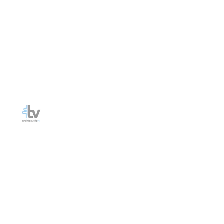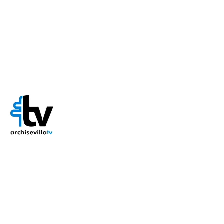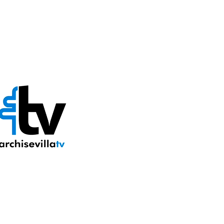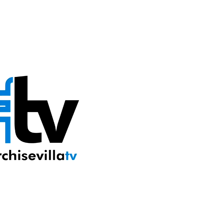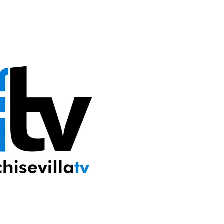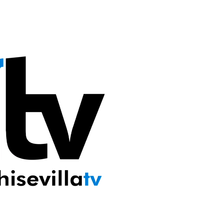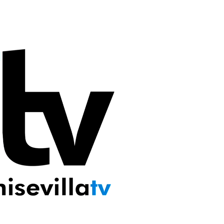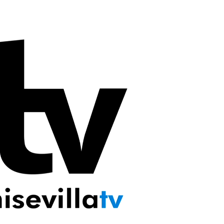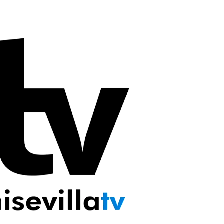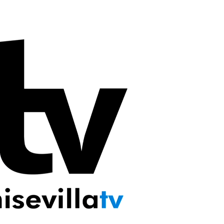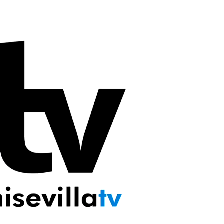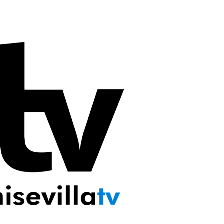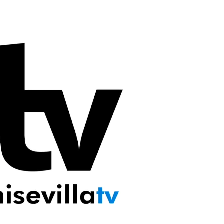¡Gracias! ¡Gracias! ¡Gracias!